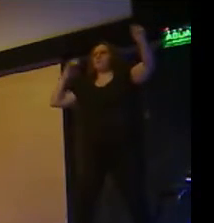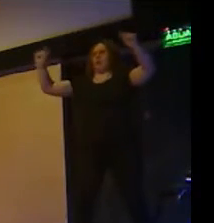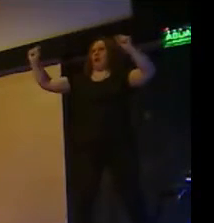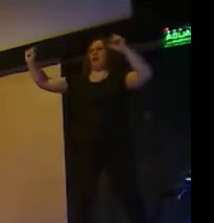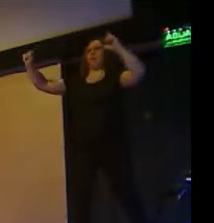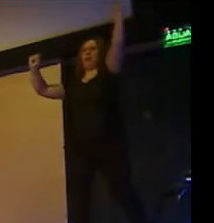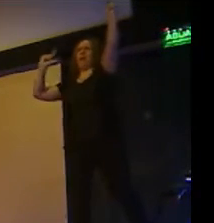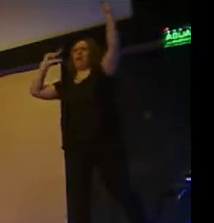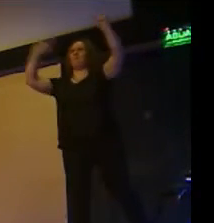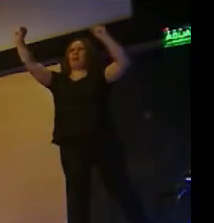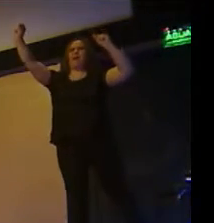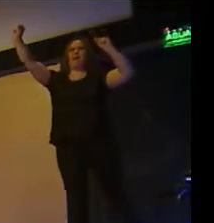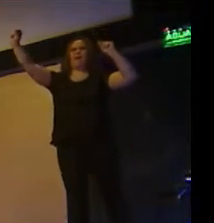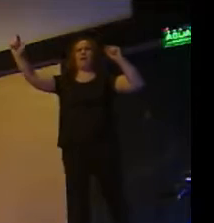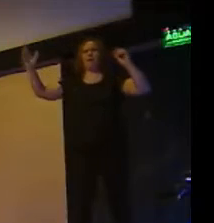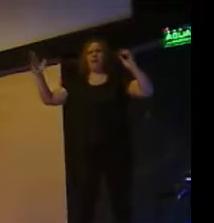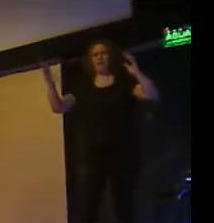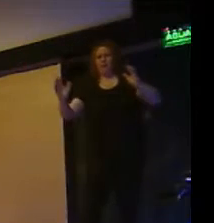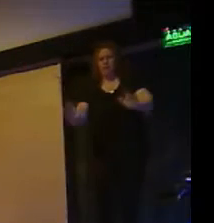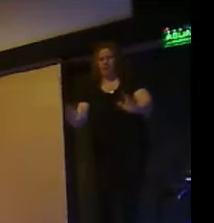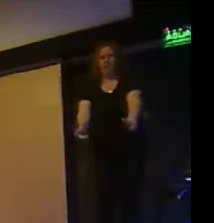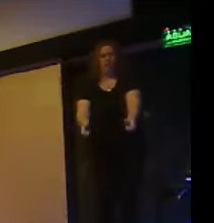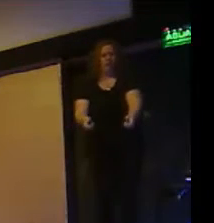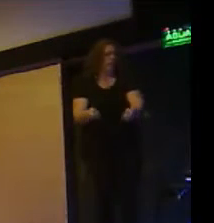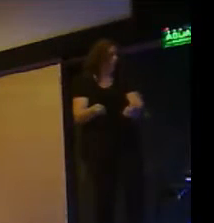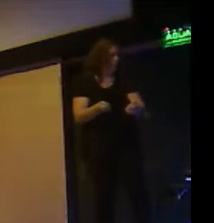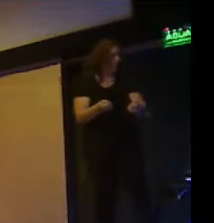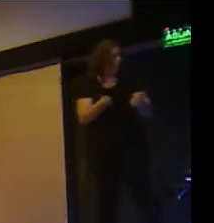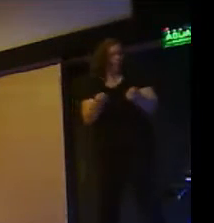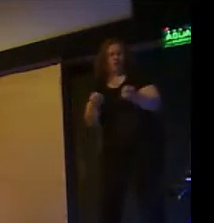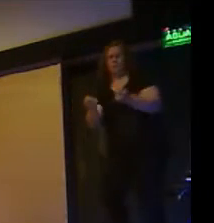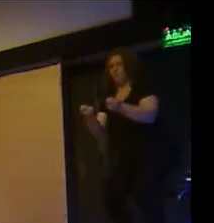yo quedé inerte, enraizada al suelo.